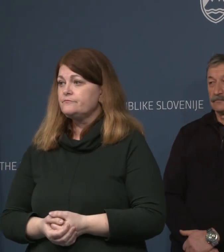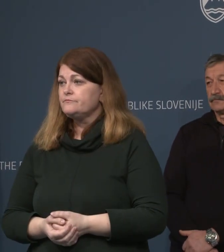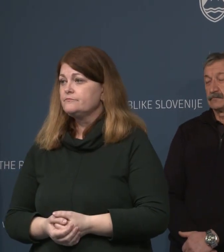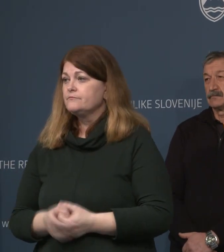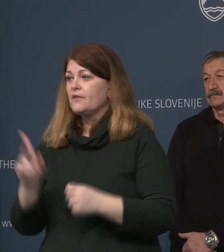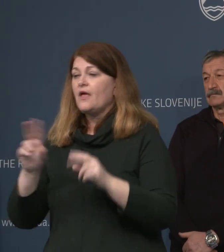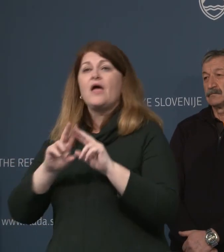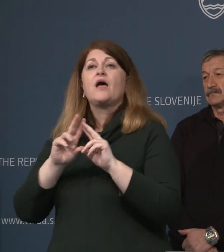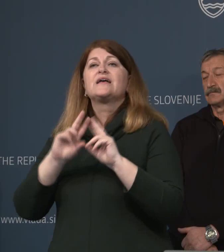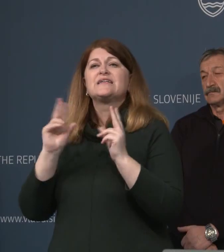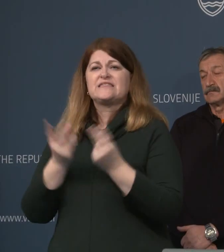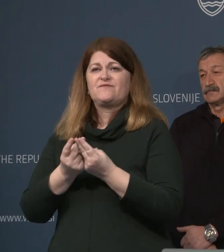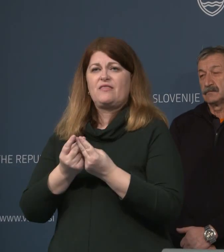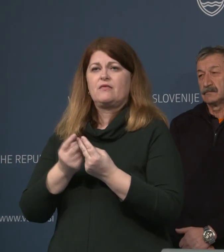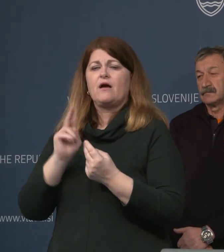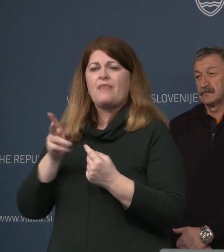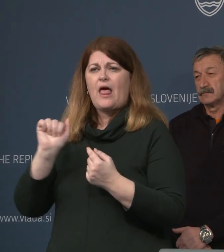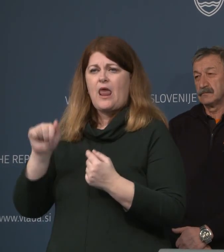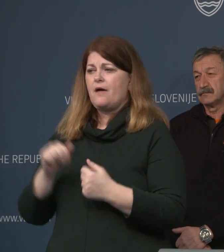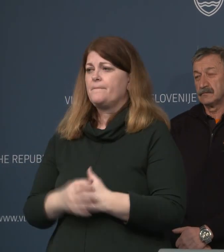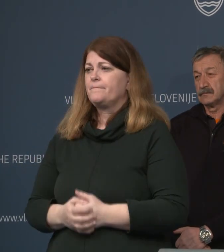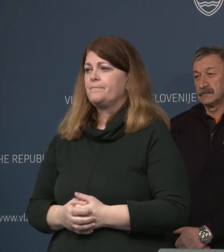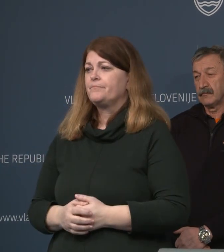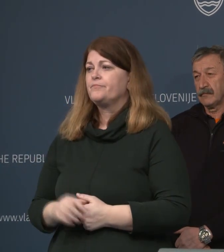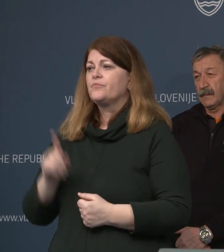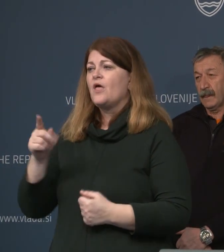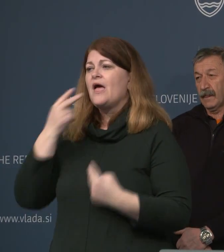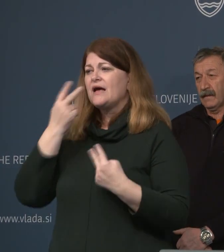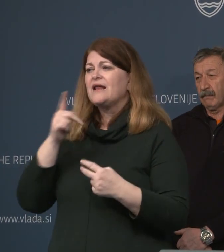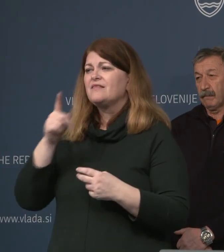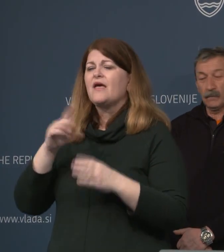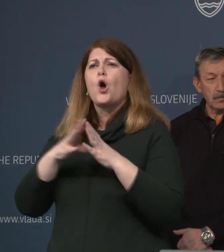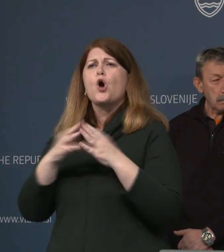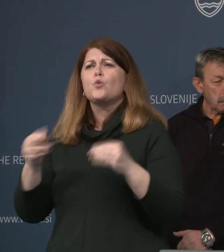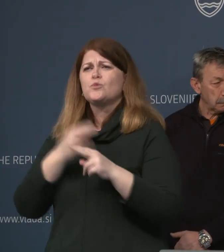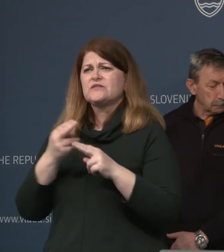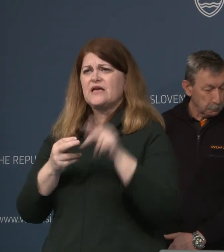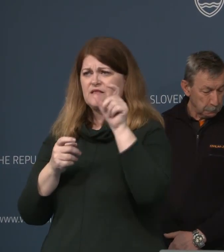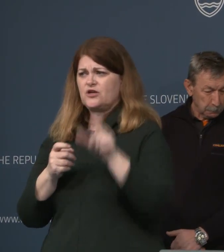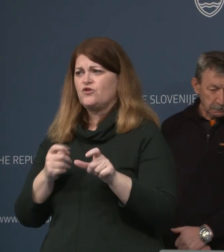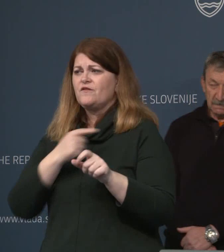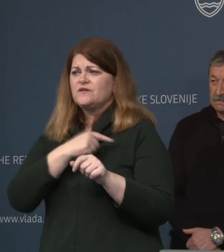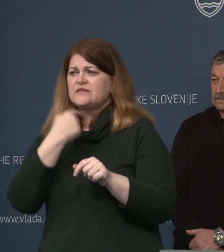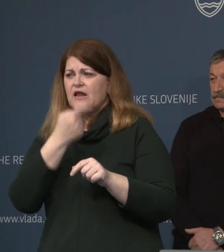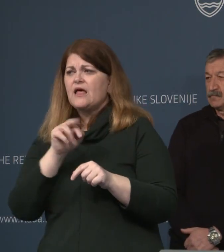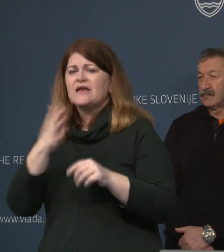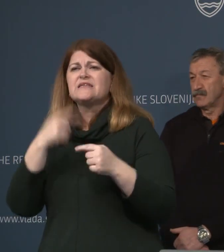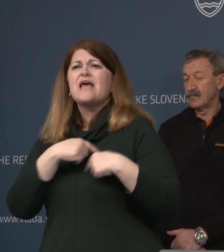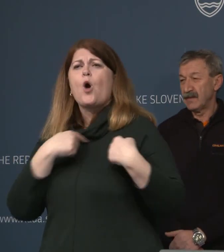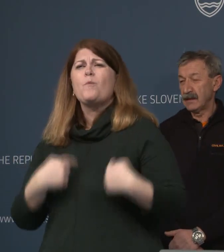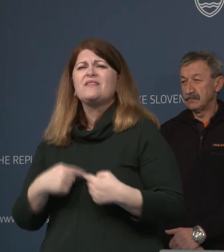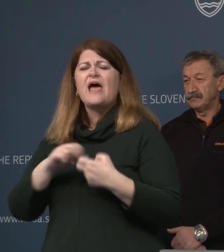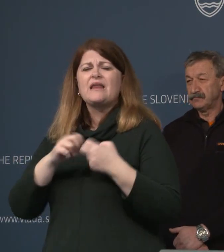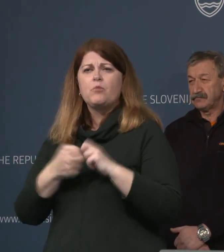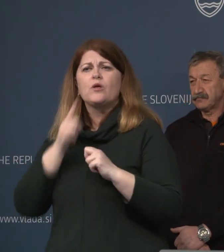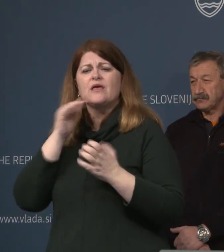Turkmenca, svet na kanalu A. Mene najprej zanima glede teh romunskih državljanov. Rekli ste, gre za humanitarni problem,